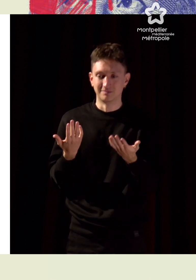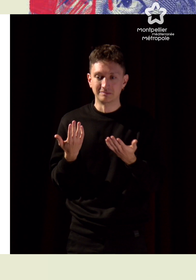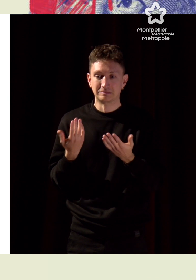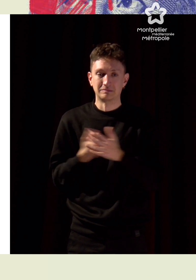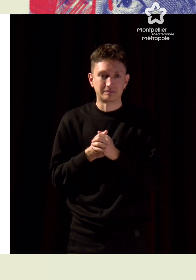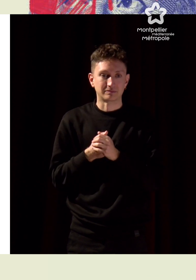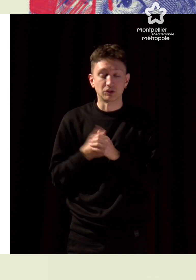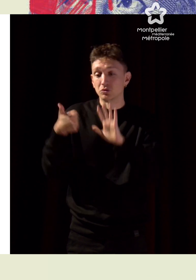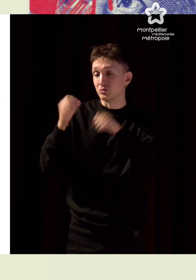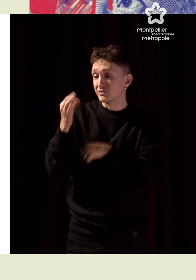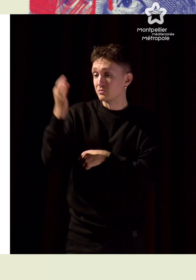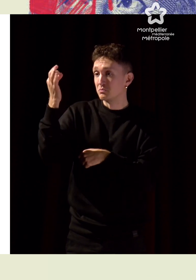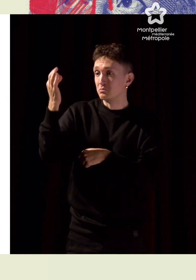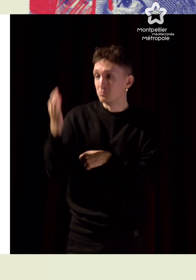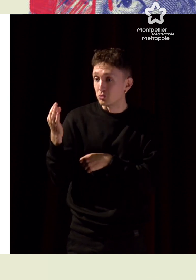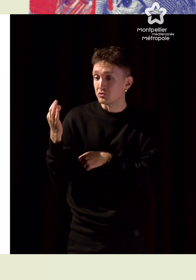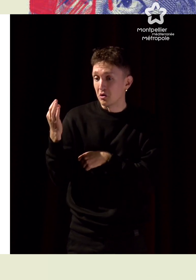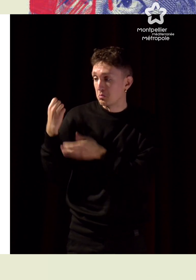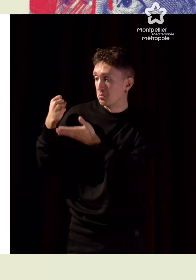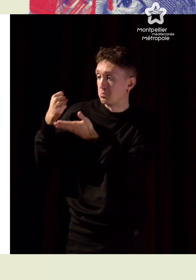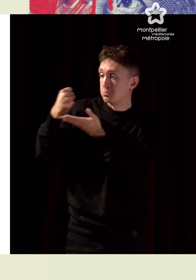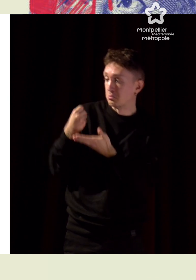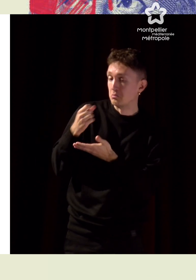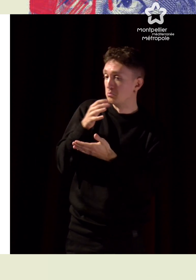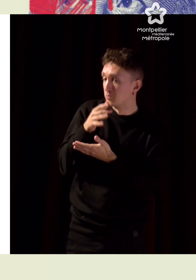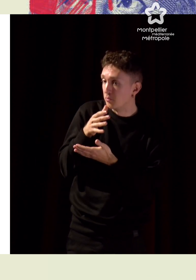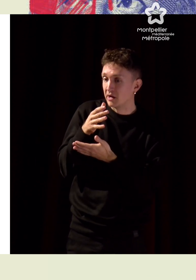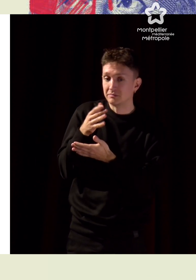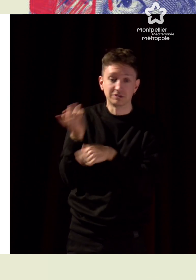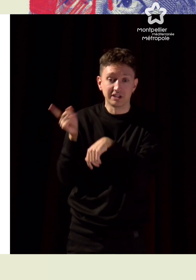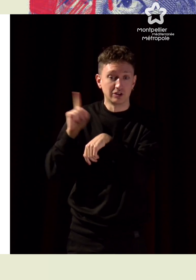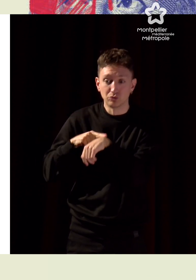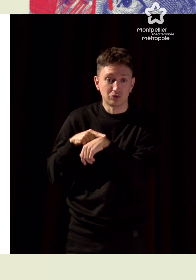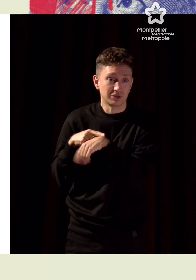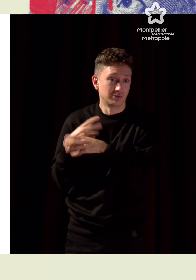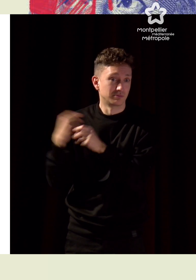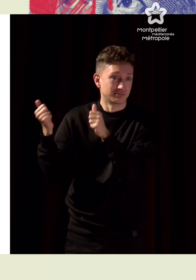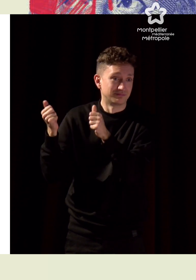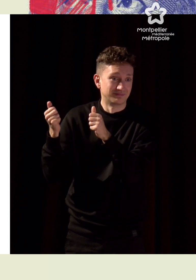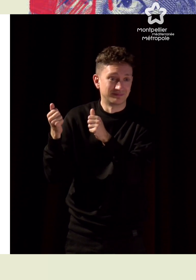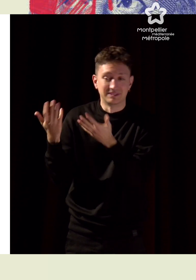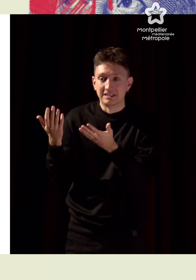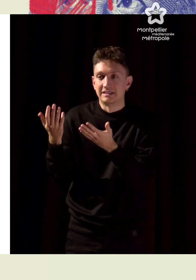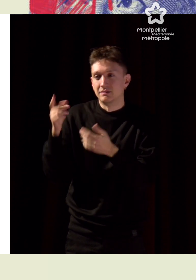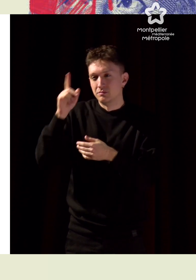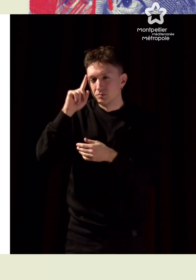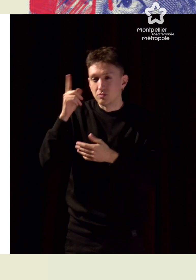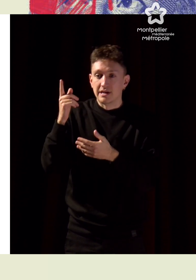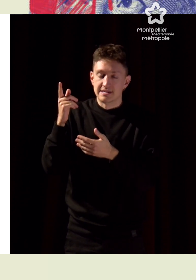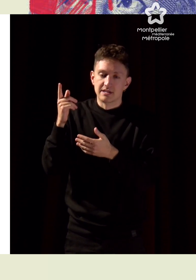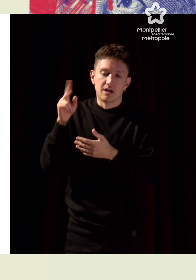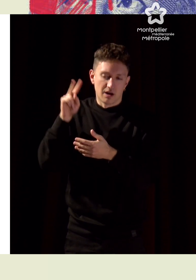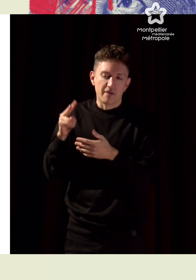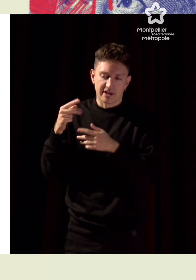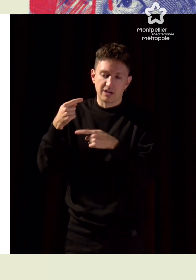ces 60% on les reçoive pas, qu'ils soient éliminés tout de suite par la sélection naturelle, c'est une sélection très, très,